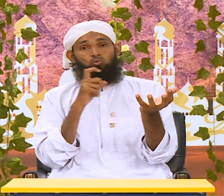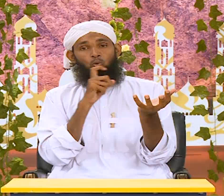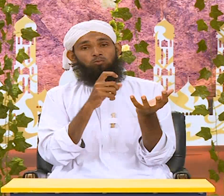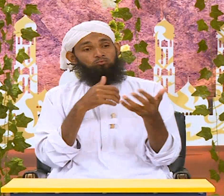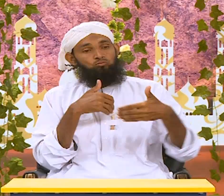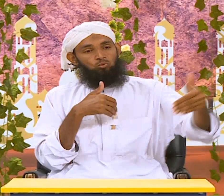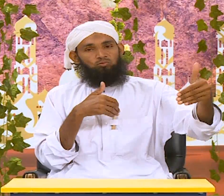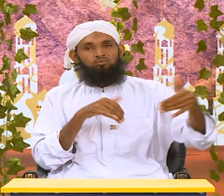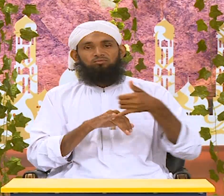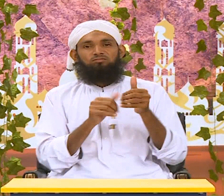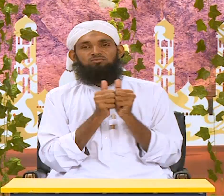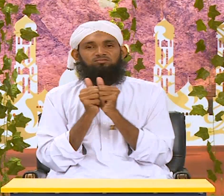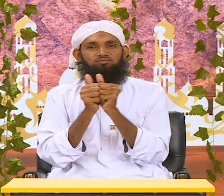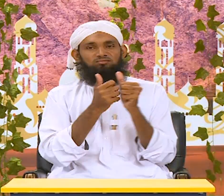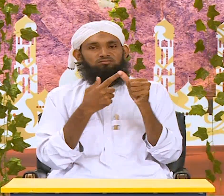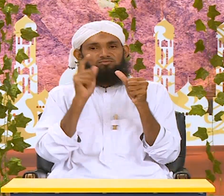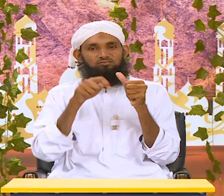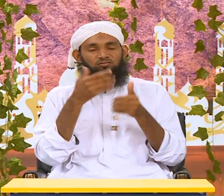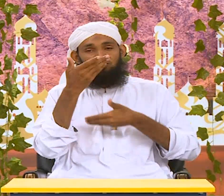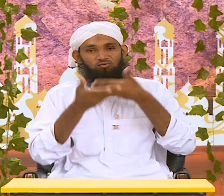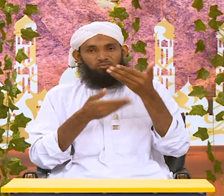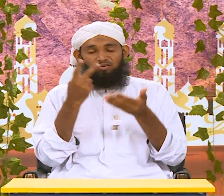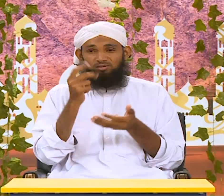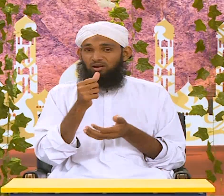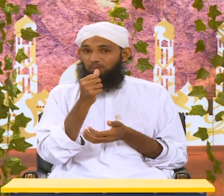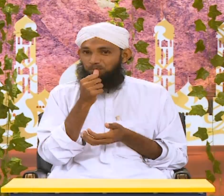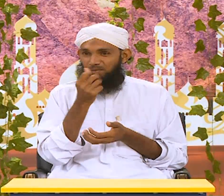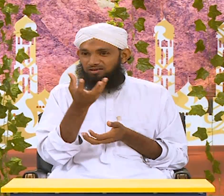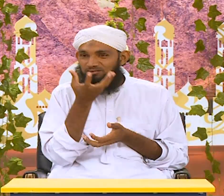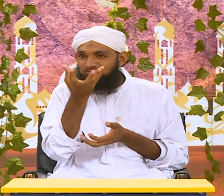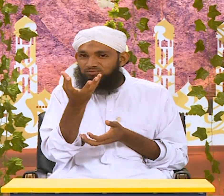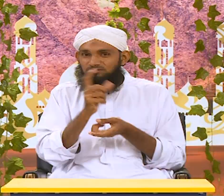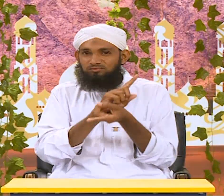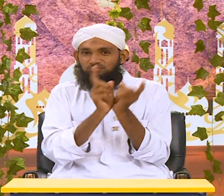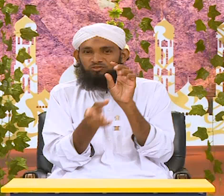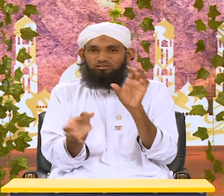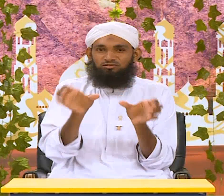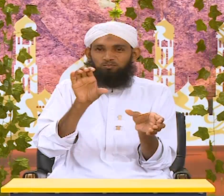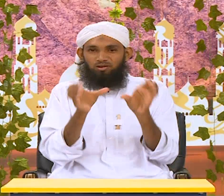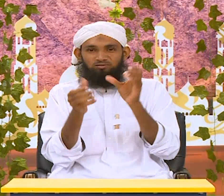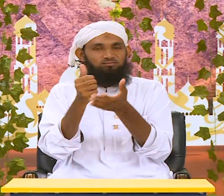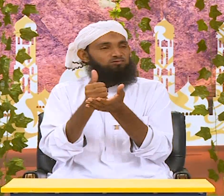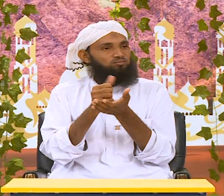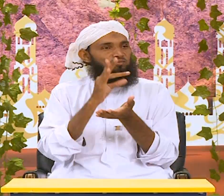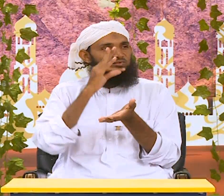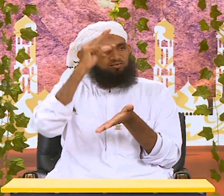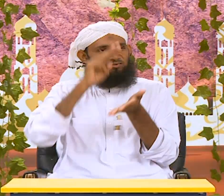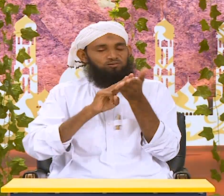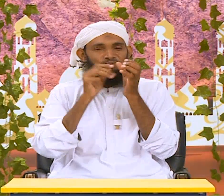صدیق رضی اللہ عنہ نے مزید فرمایا، آج جب پانی کی جگہ مجھے شربت پیش کیا گیا تو مجھے آقا صلی اللہ علیہ وآلہ